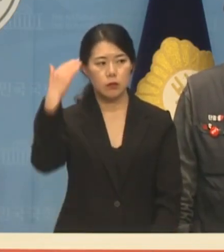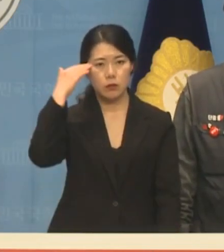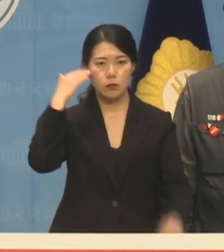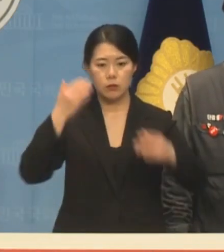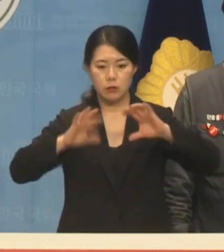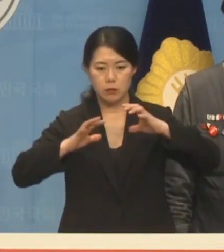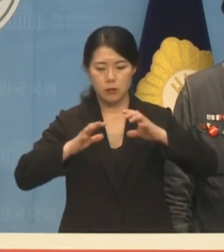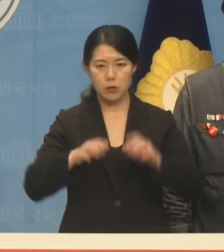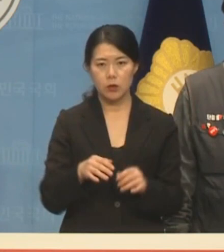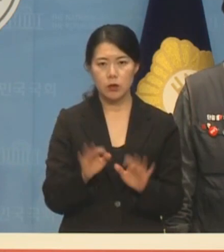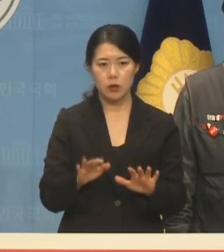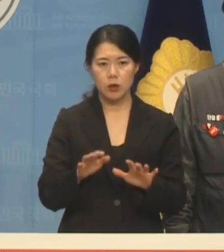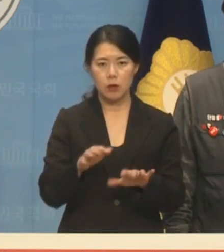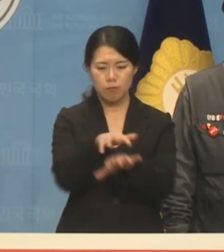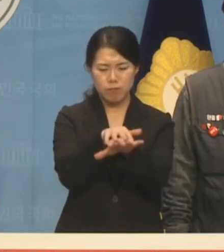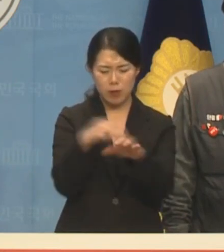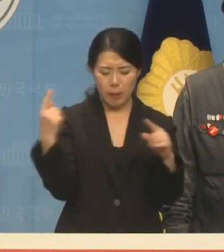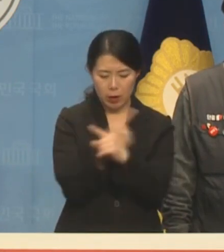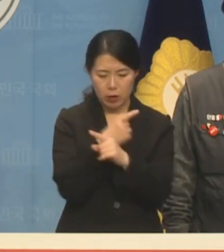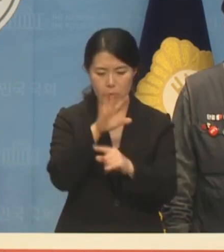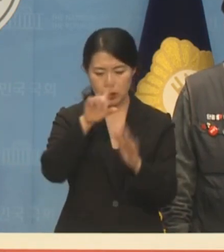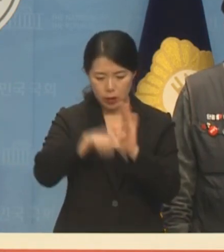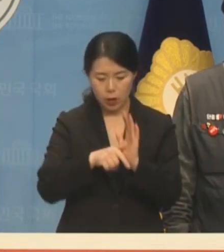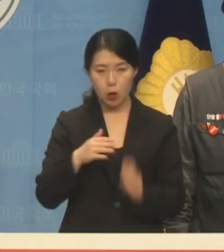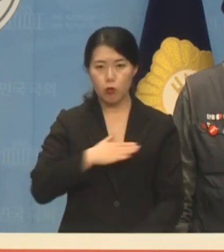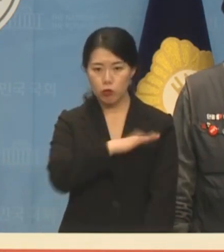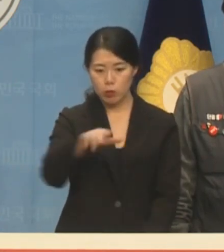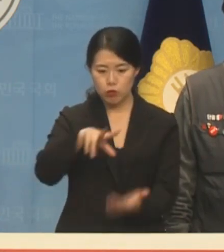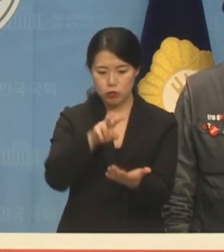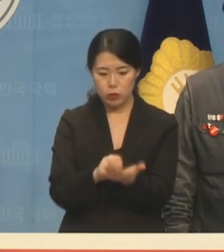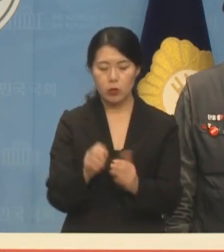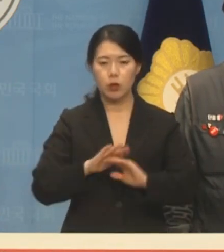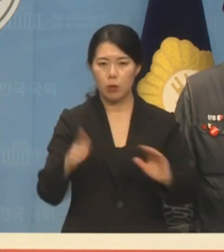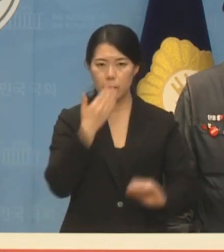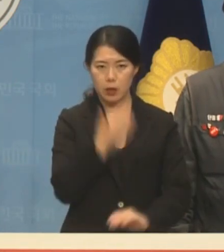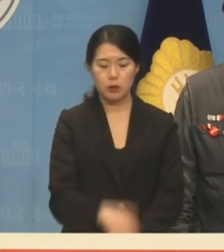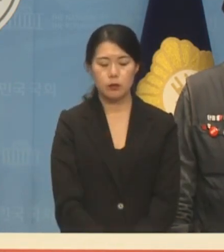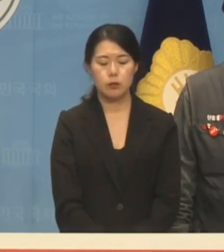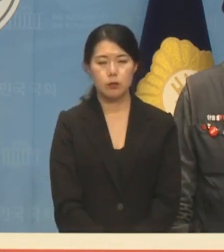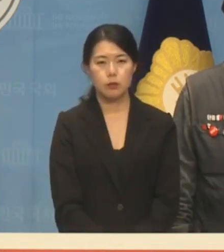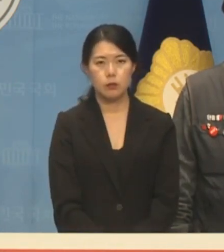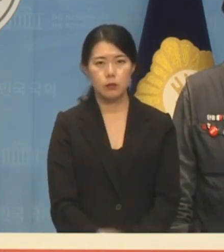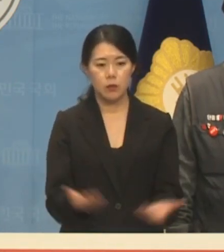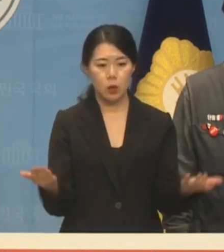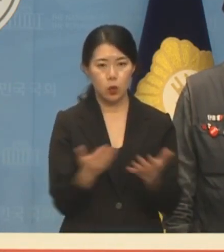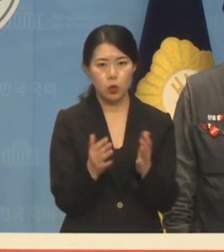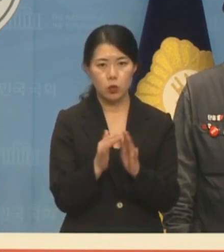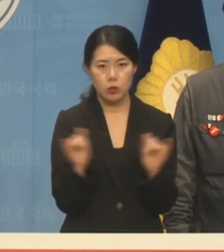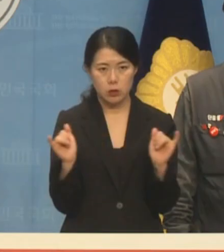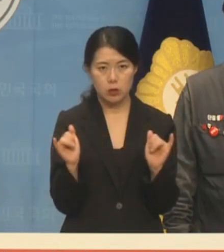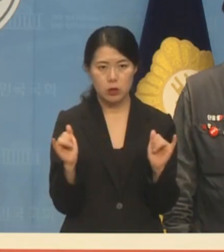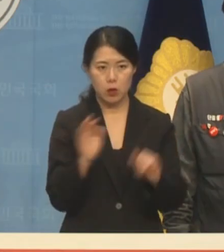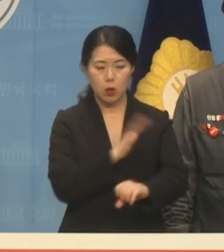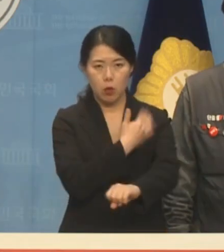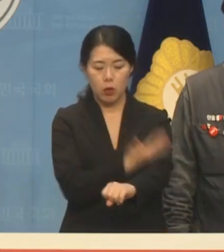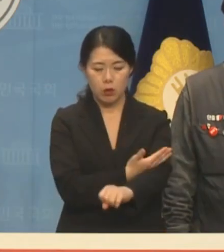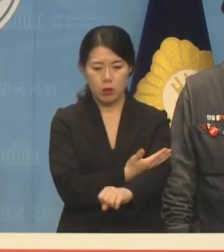대한민국이 구조적으로 바뀌어야 우리 문제도 해결할 수 있습니다. 노동자들의